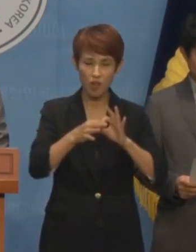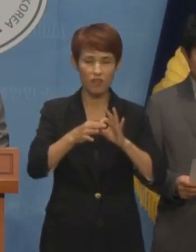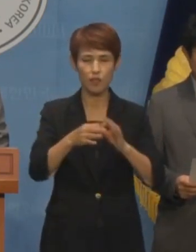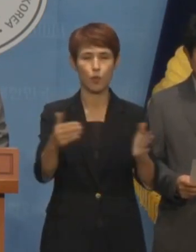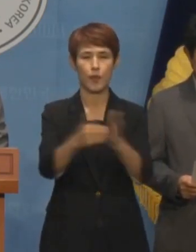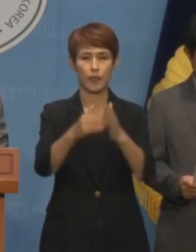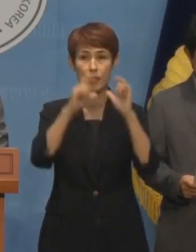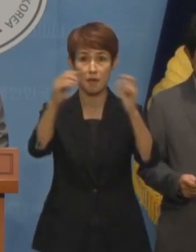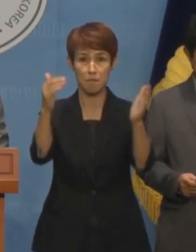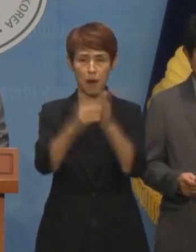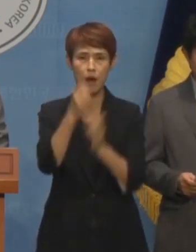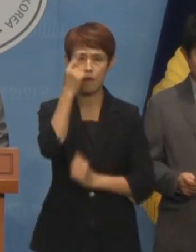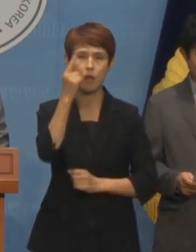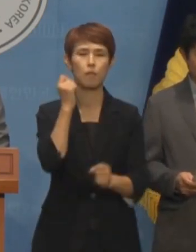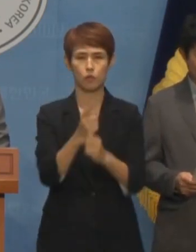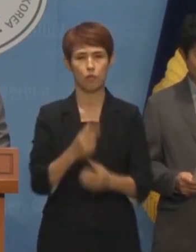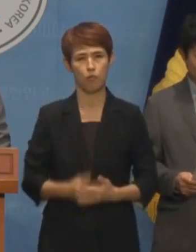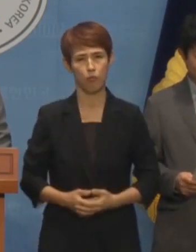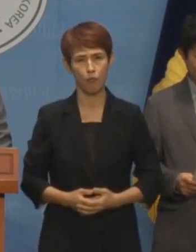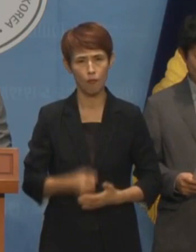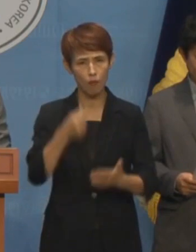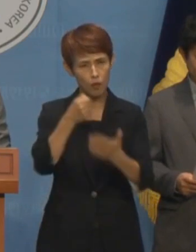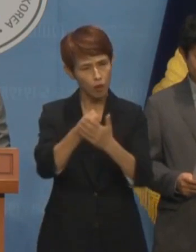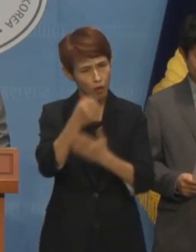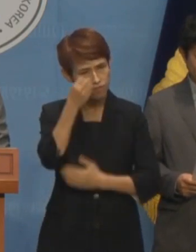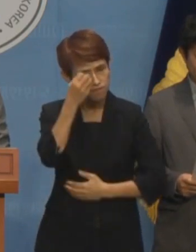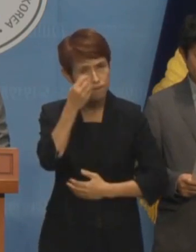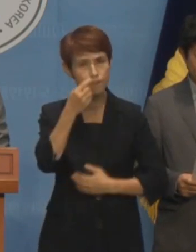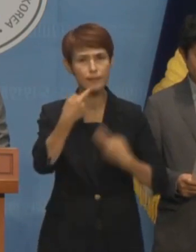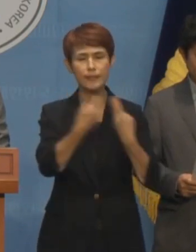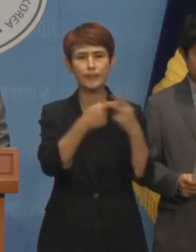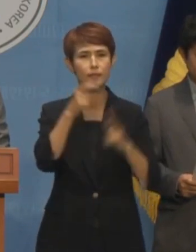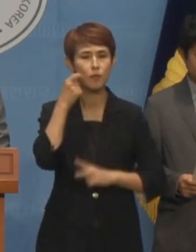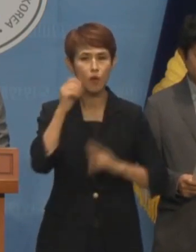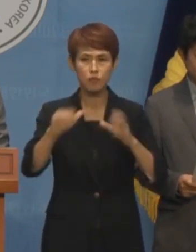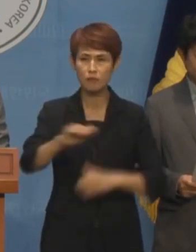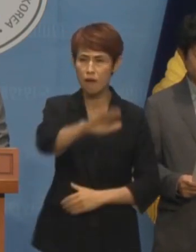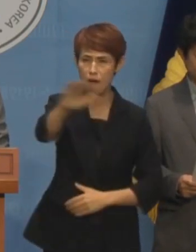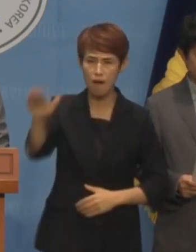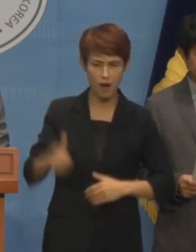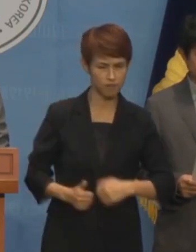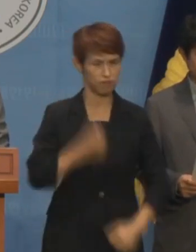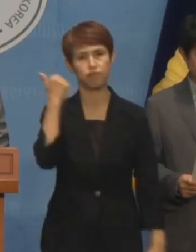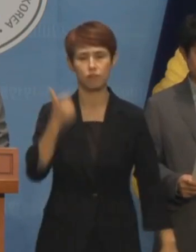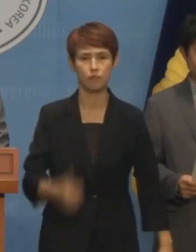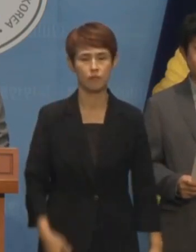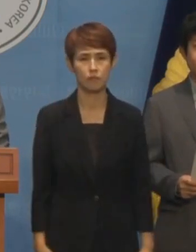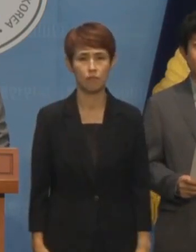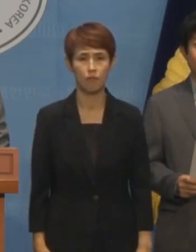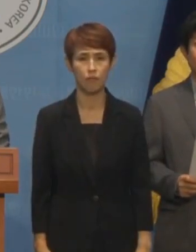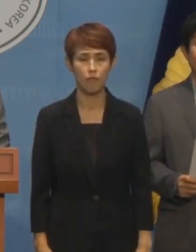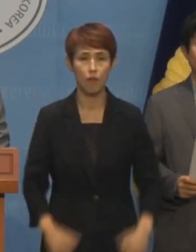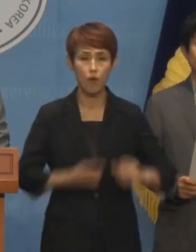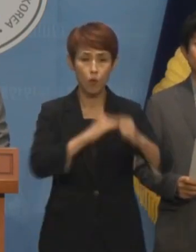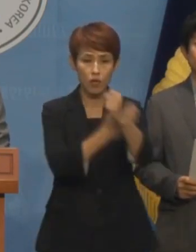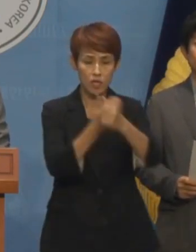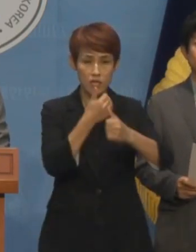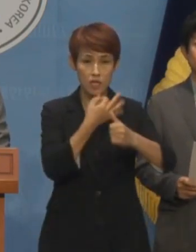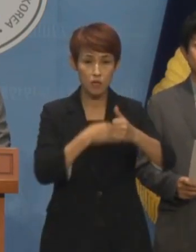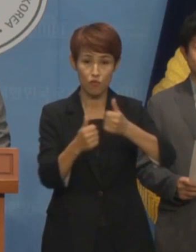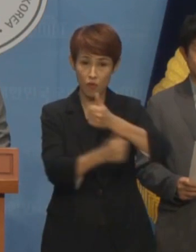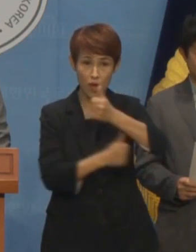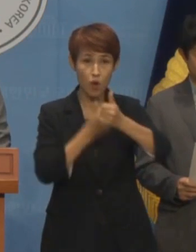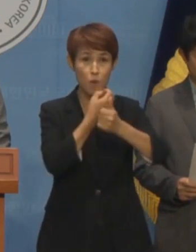됐습니다. 도무지 납득할 수 없는 결정을 내린 권익위를 향해 수많은 국민이 분노했습니다. 심지어 권익위원회